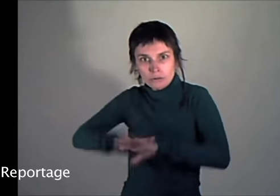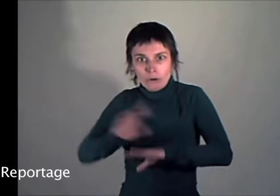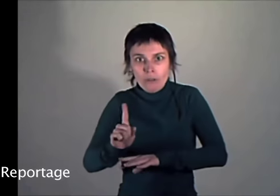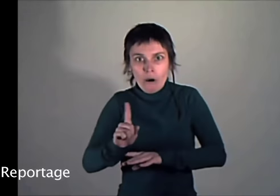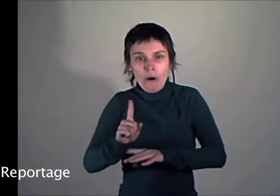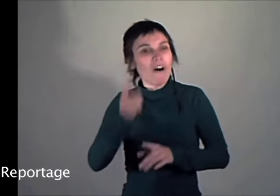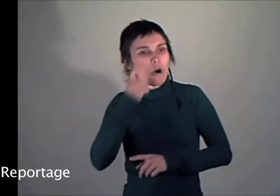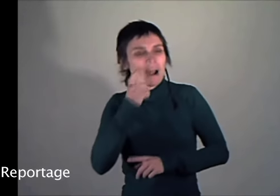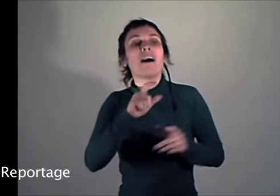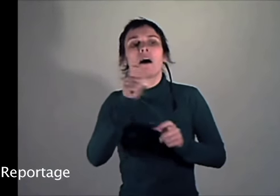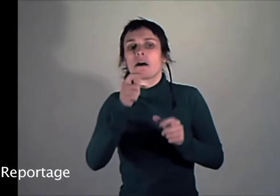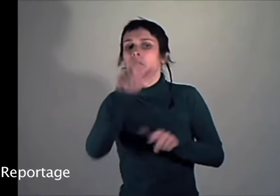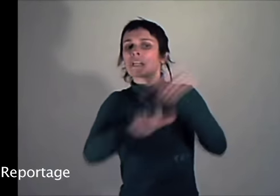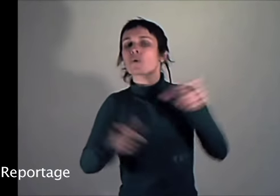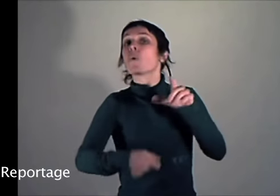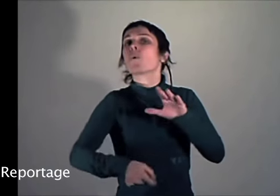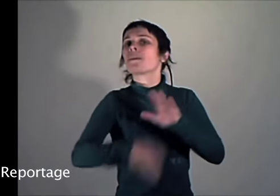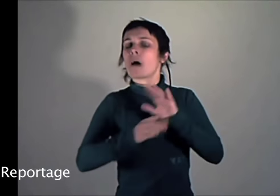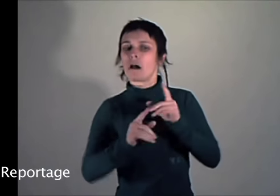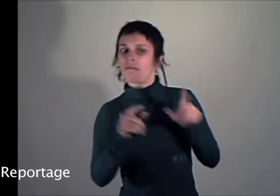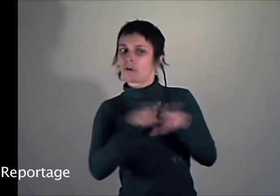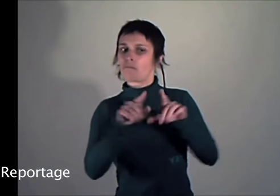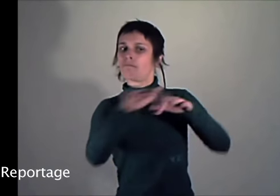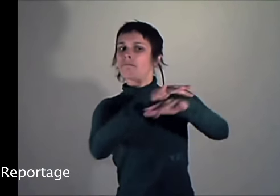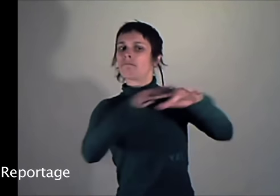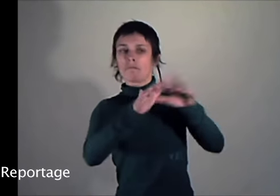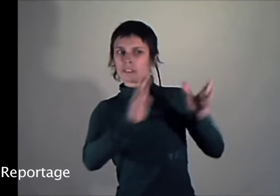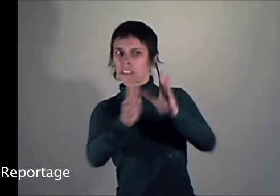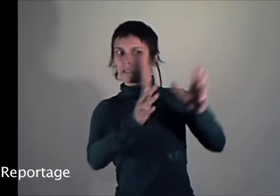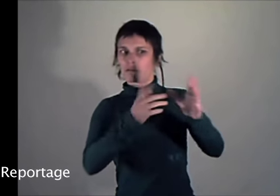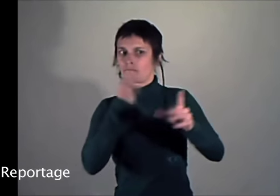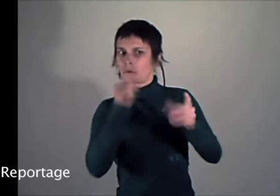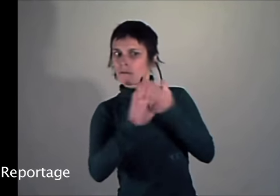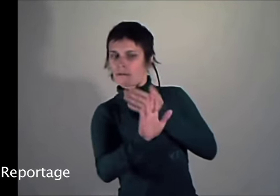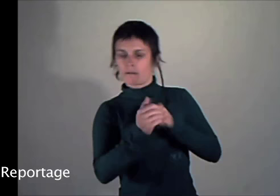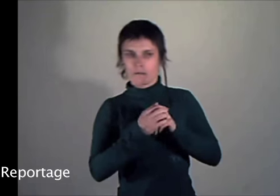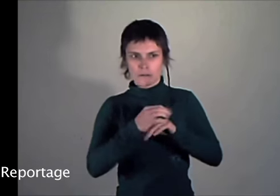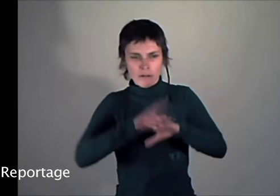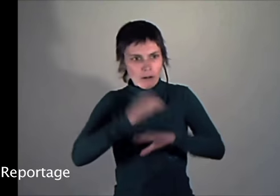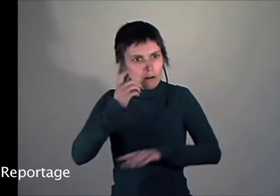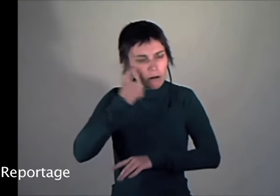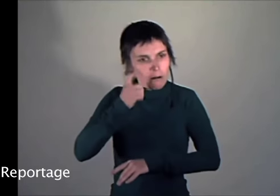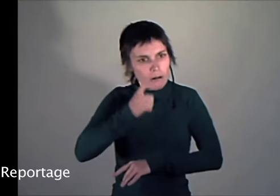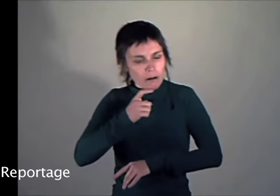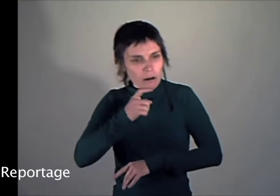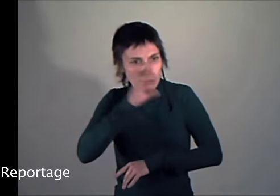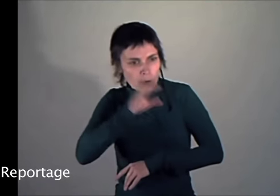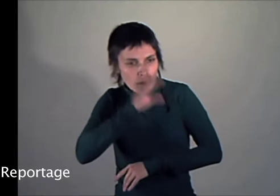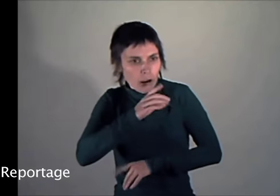Enfin, c'est des choses. Enfin, et au fur et à mesure, on rencontre ces gens-là, puis on n'ose pas trop les fréquenter, puis on voit qu'ils rigolent,